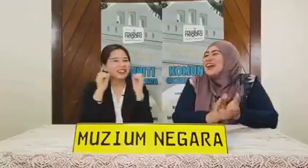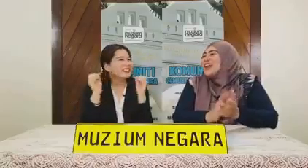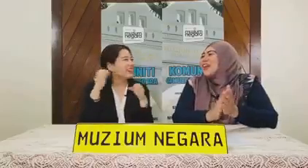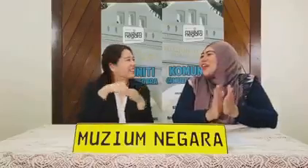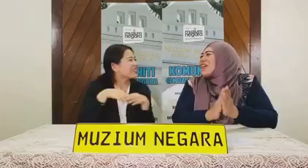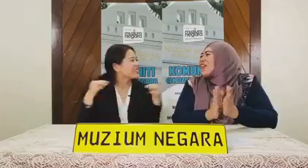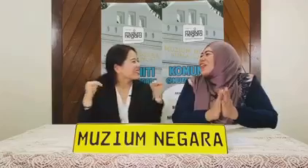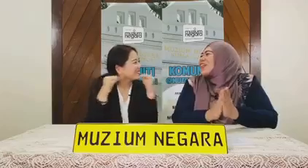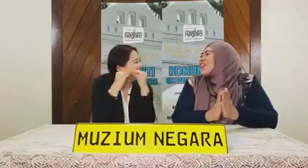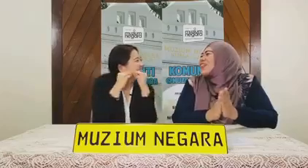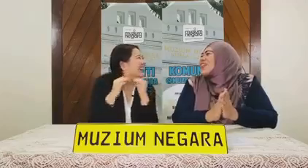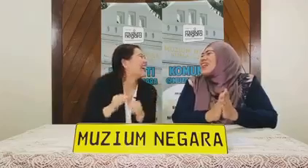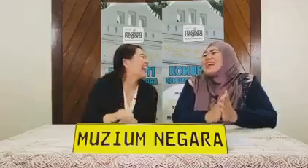tandas kafe tak ada dalam muzium.